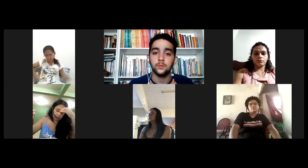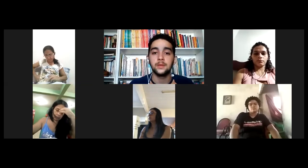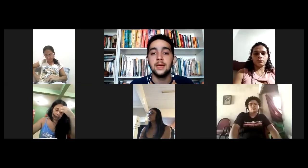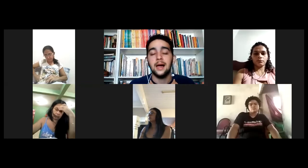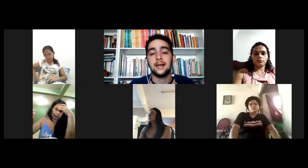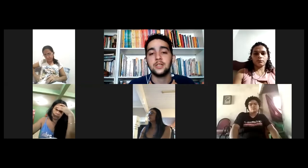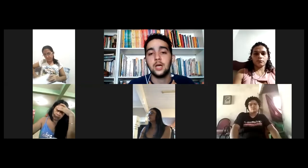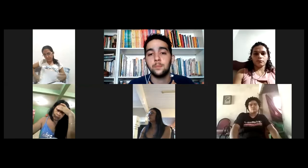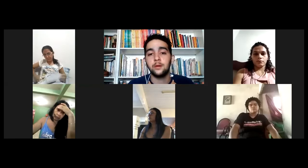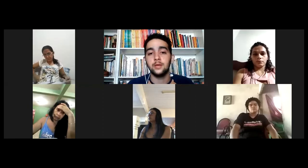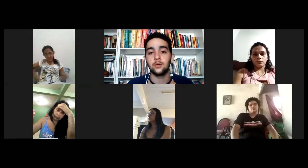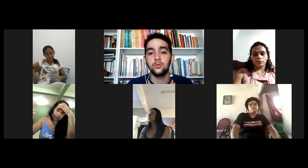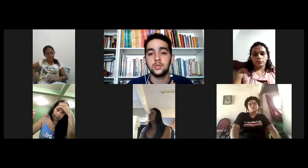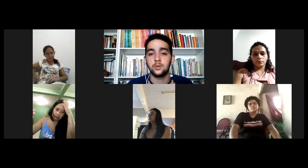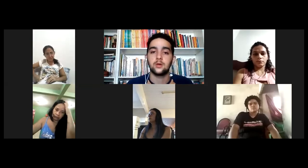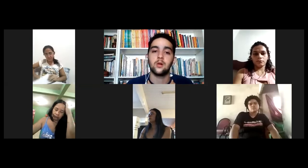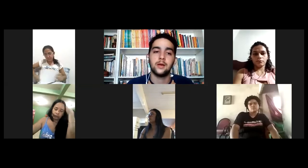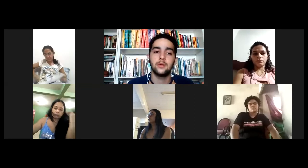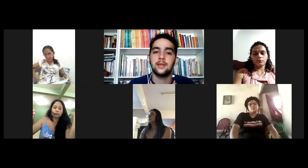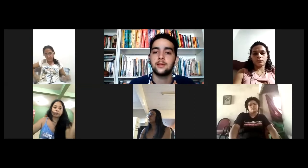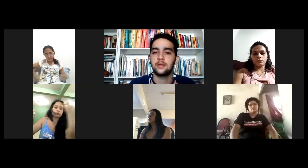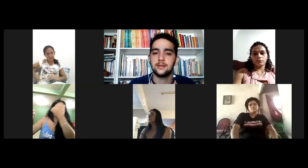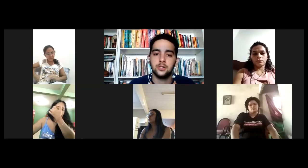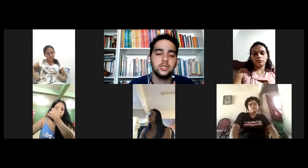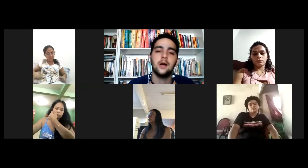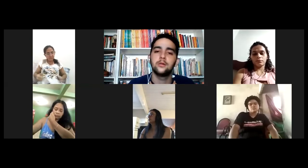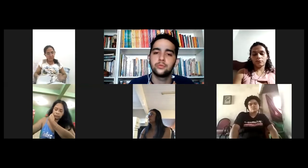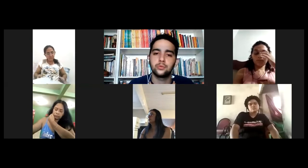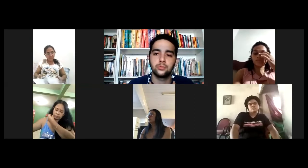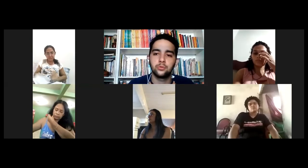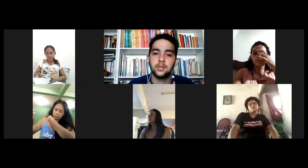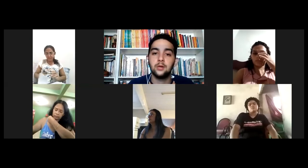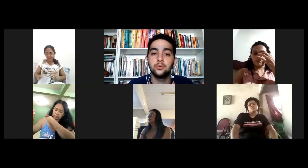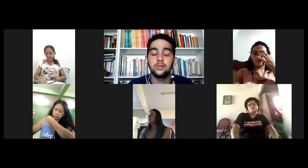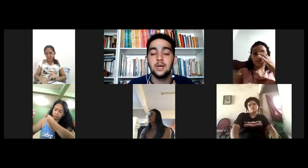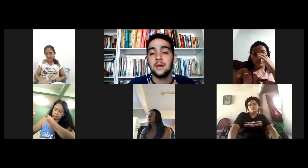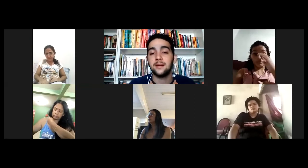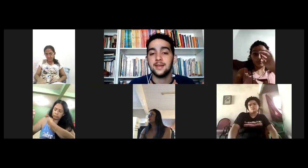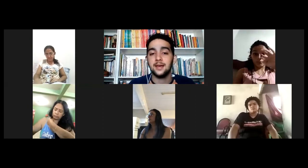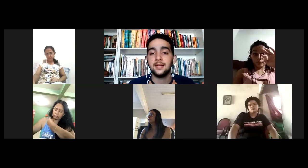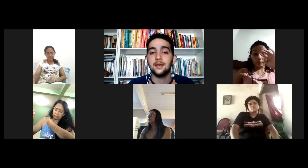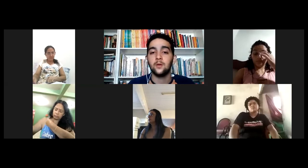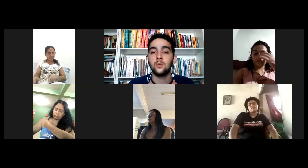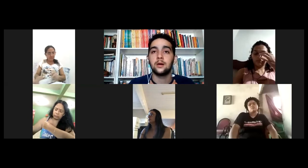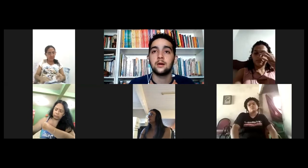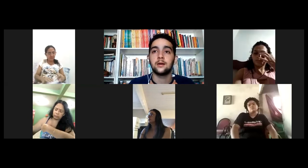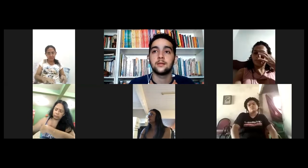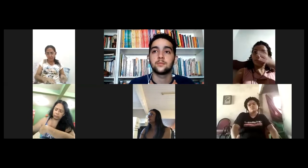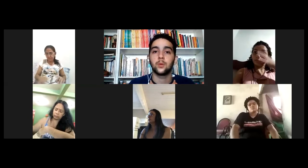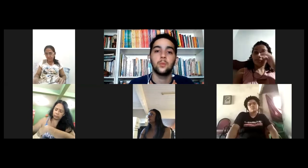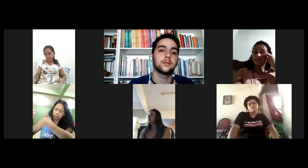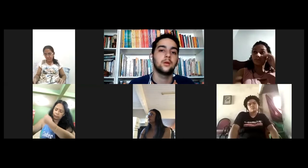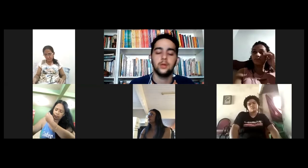incluso, até chegar o período da inclusão, em que colocaram ele dentro da sala de aula, junto com os outros alunos, mas que ainda é